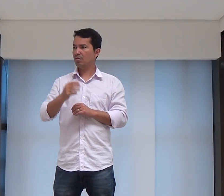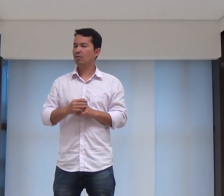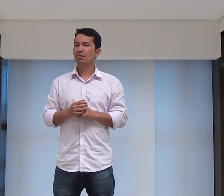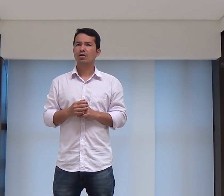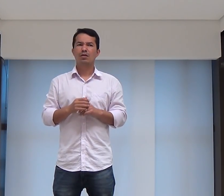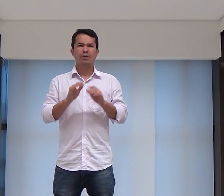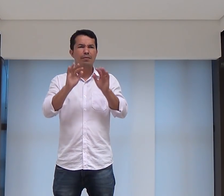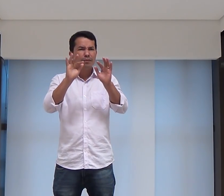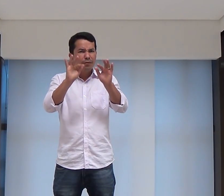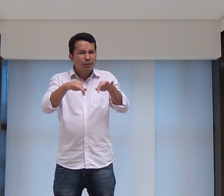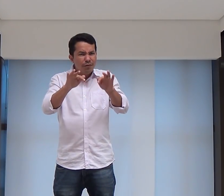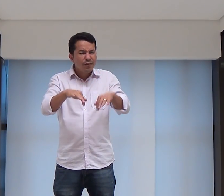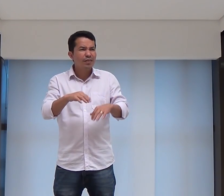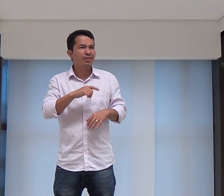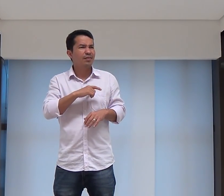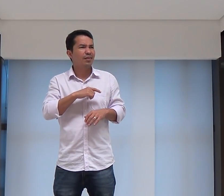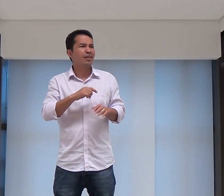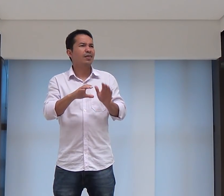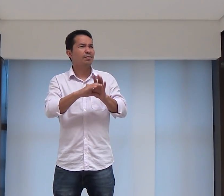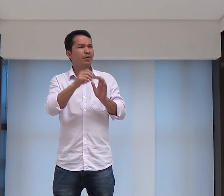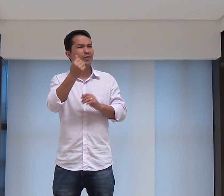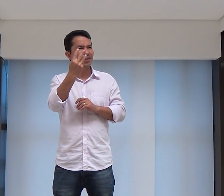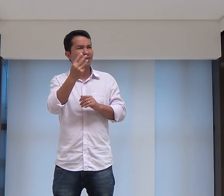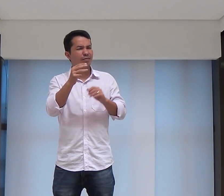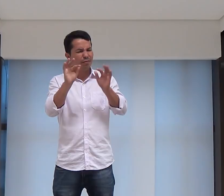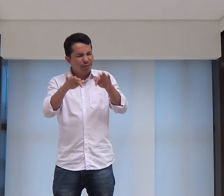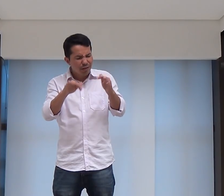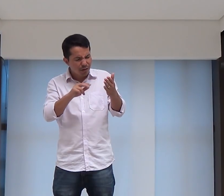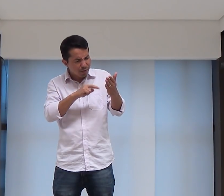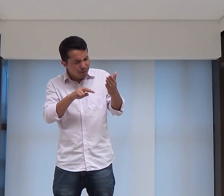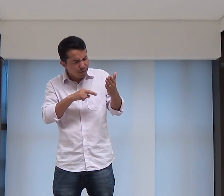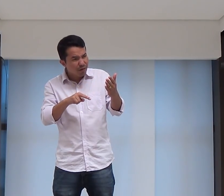agora. Temos também Apocalipse 13. E no finzinho desse capítulo,